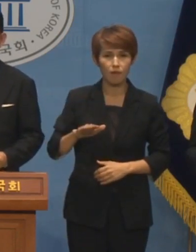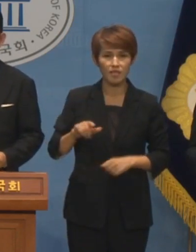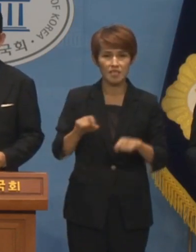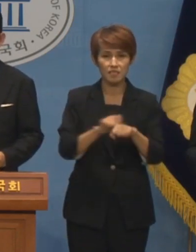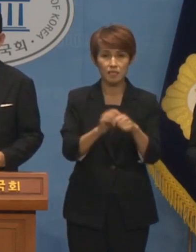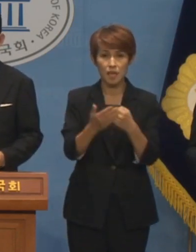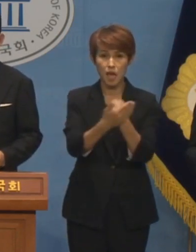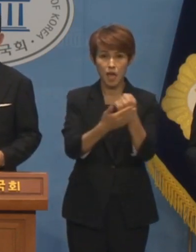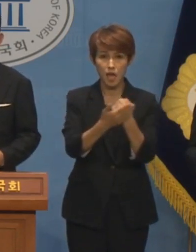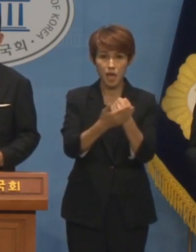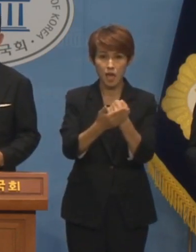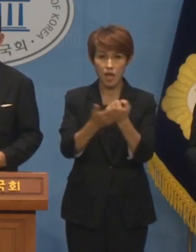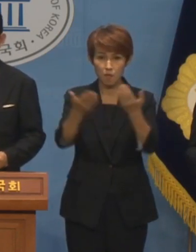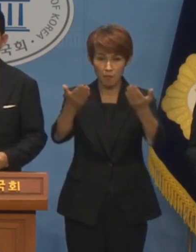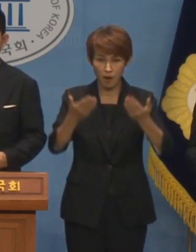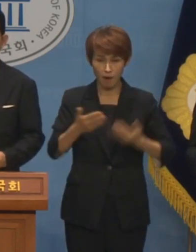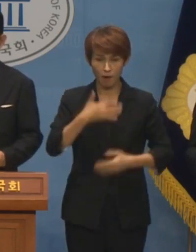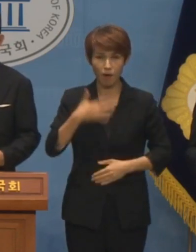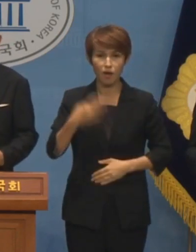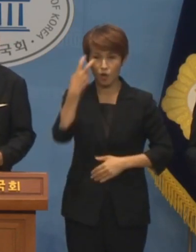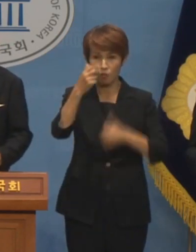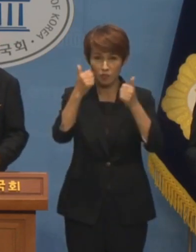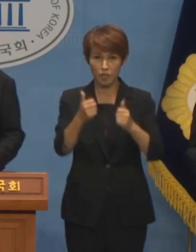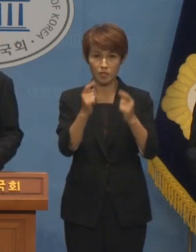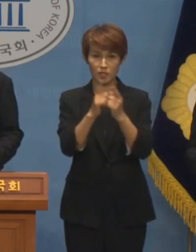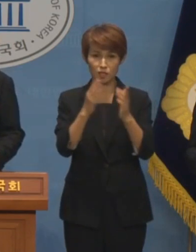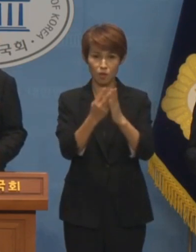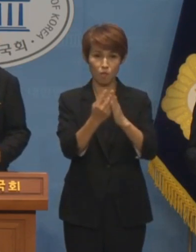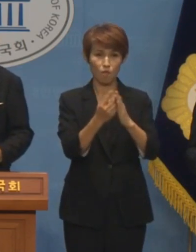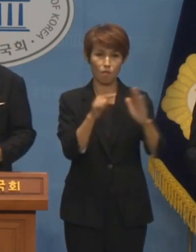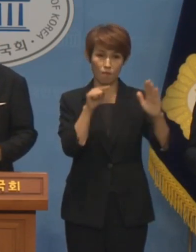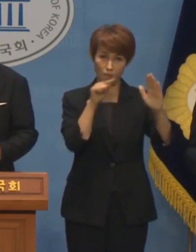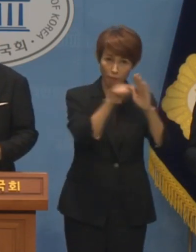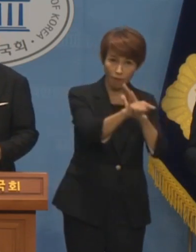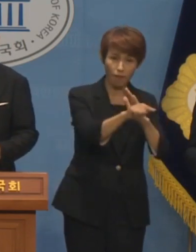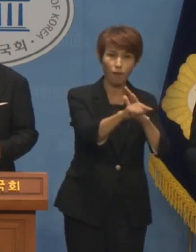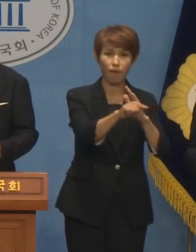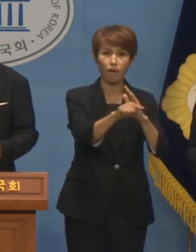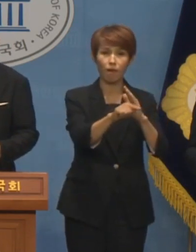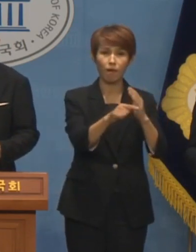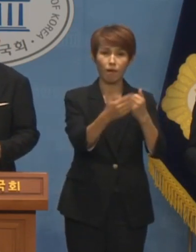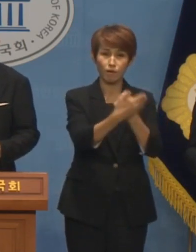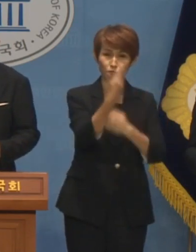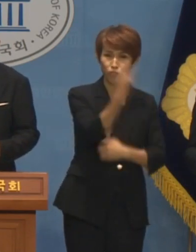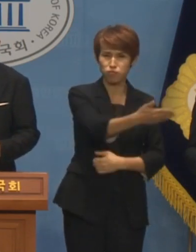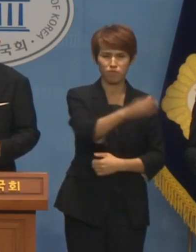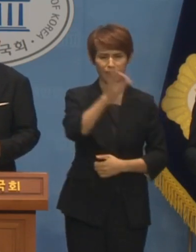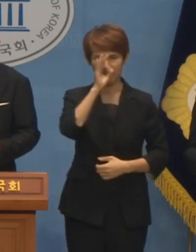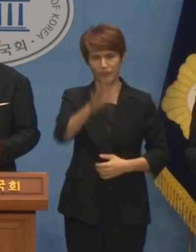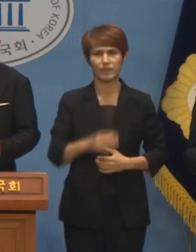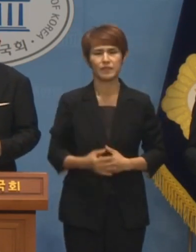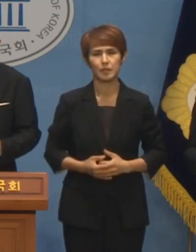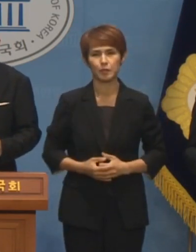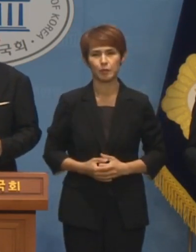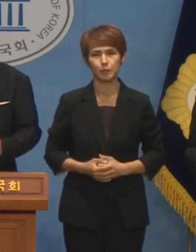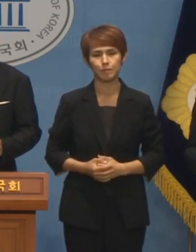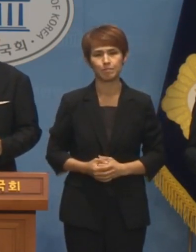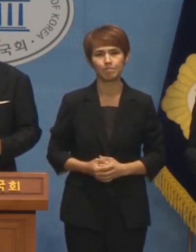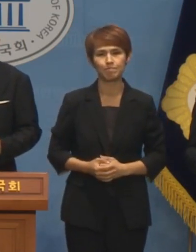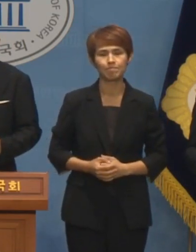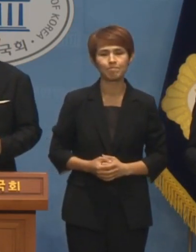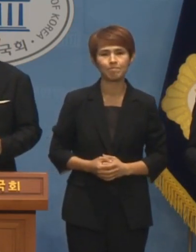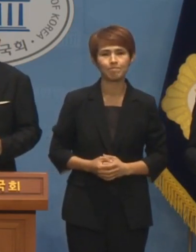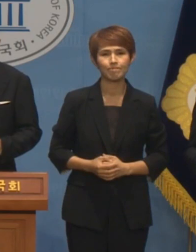특혜 또 출장 서비스 같은 검찰 조사를 받을 수 없다는 점 다시 말씀드리겠습니다.